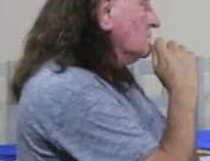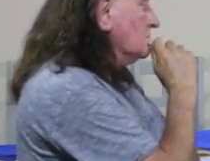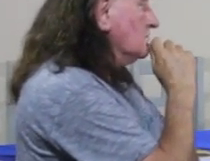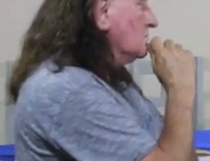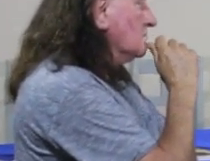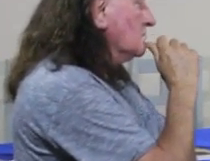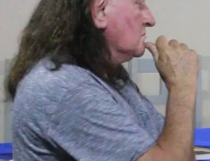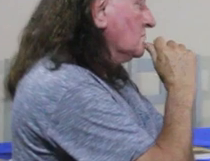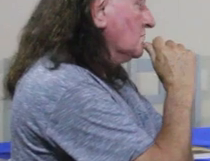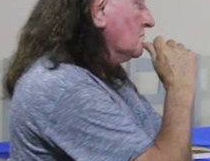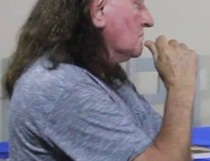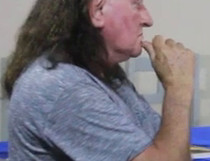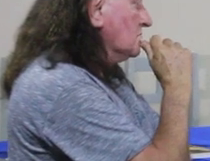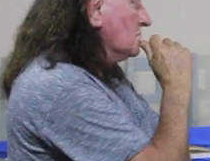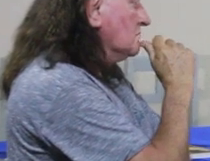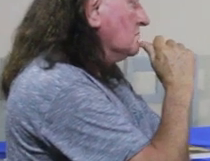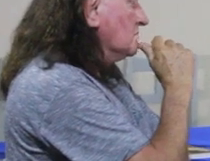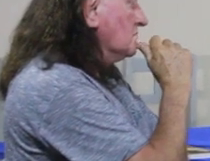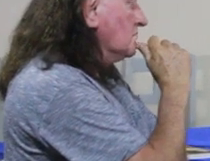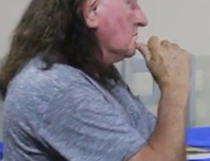dos cruzeiros.